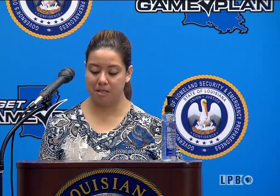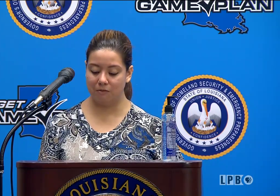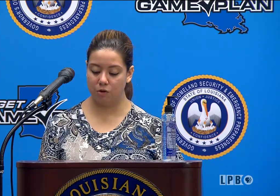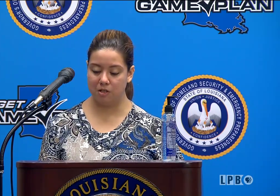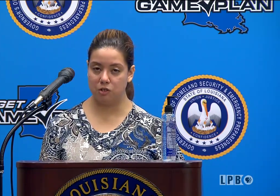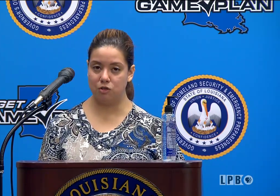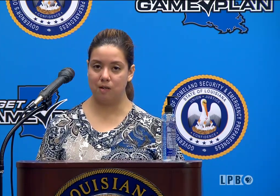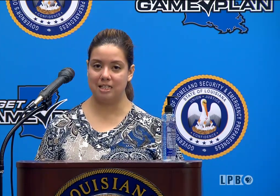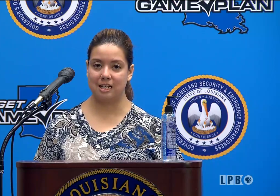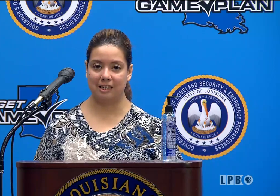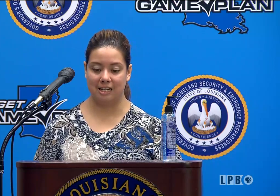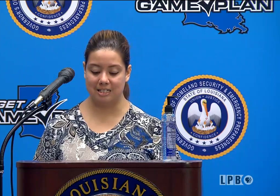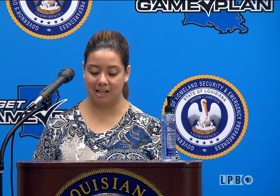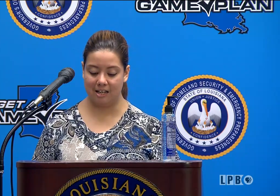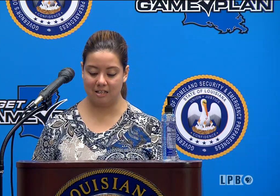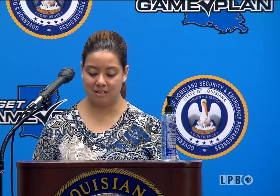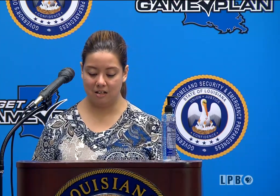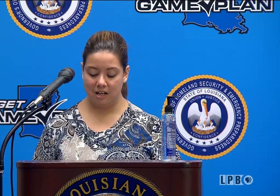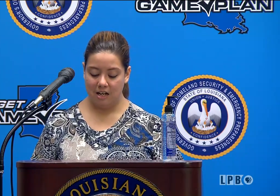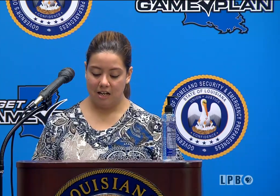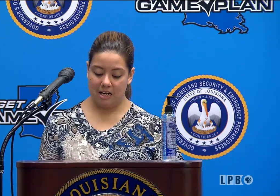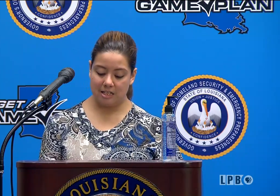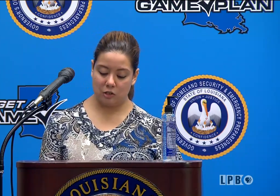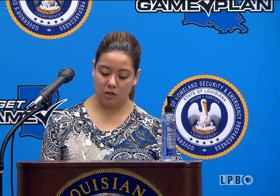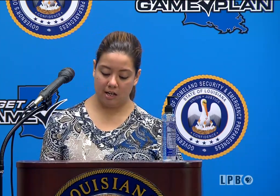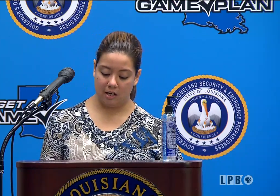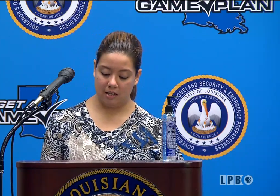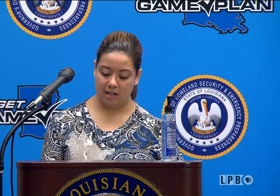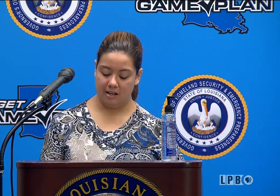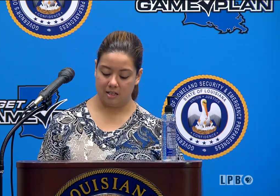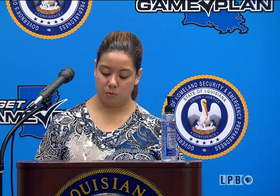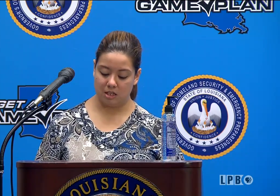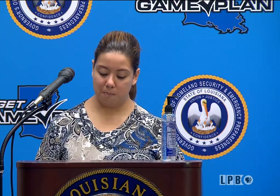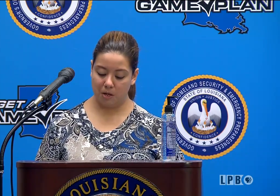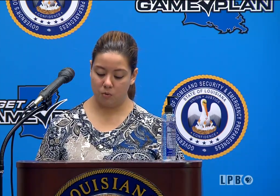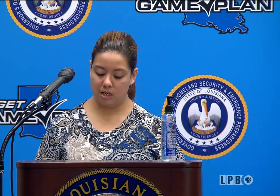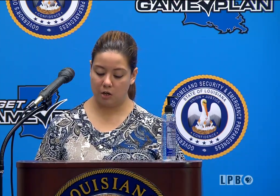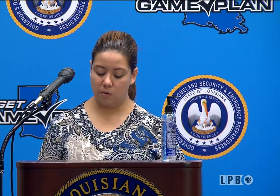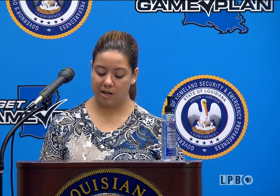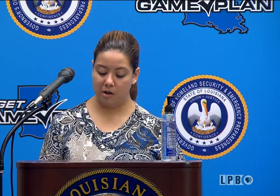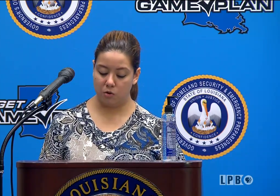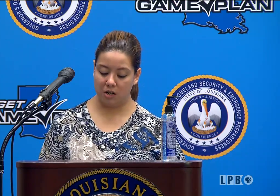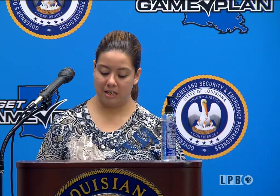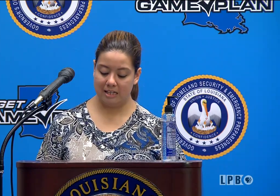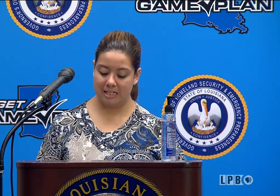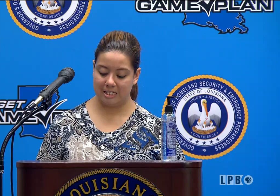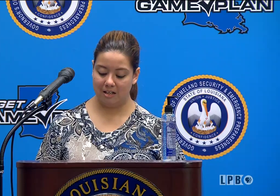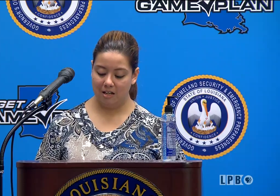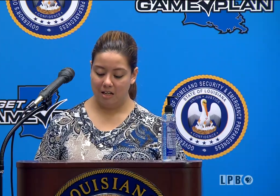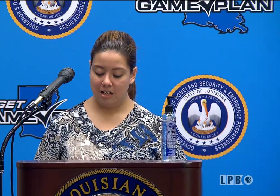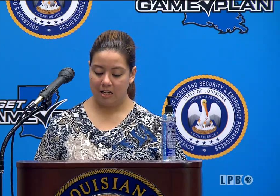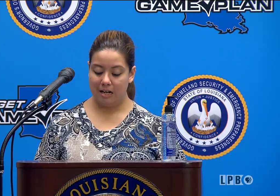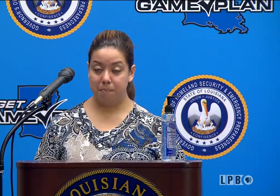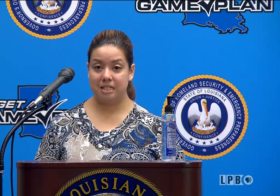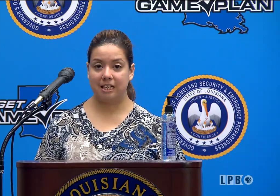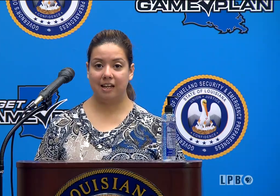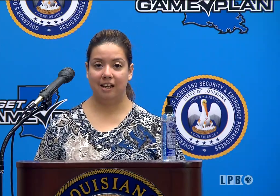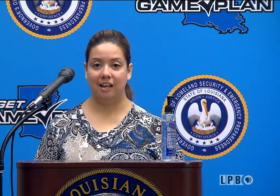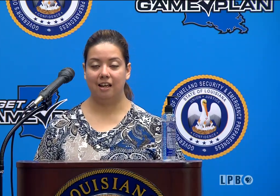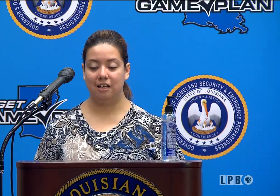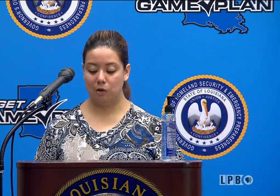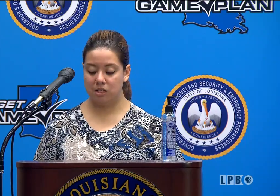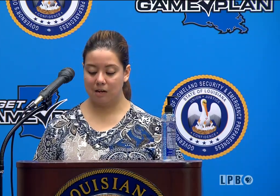511la.org para más información sobre las carreteras cerradas. En la sección de respuestas y preguntas, el gobernador dice que él